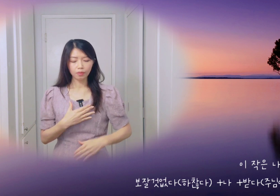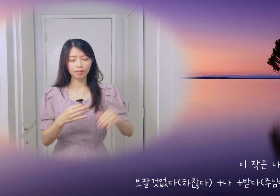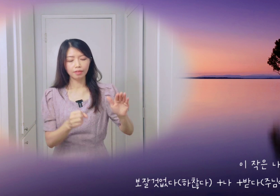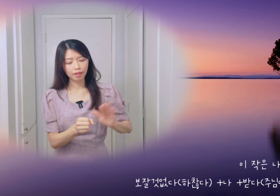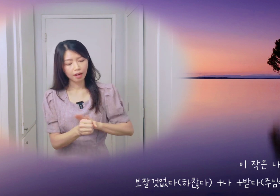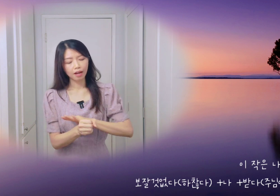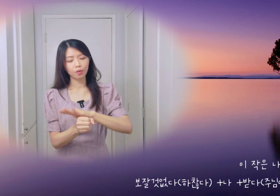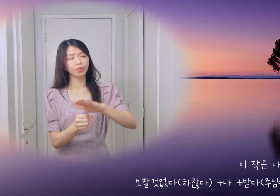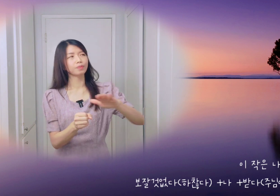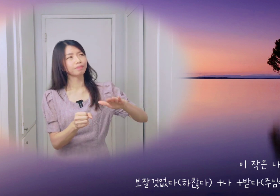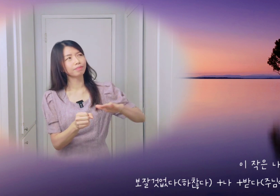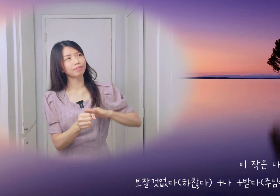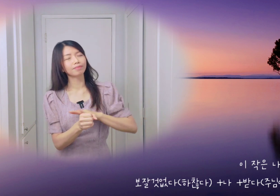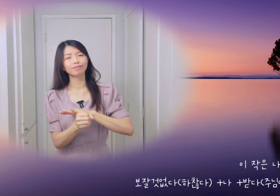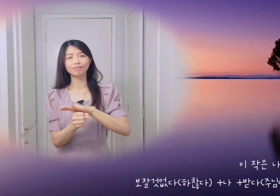나도 사랑하오.